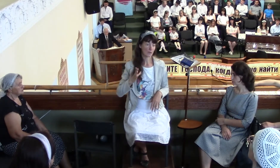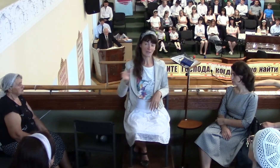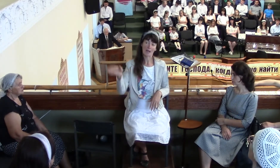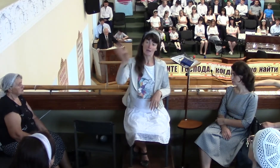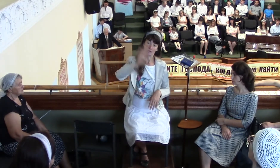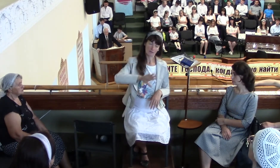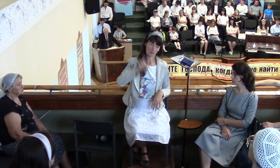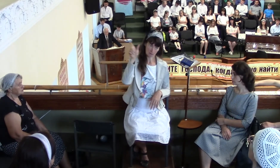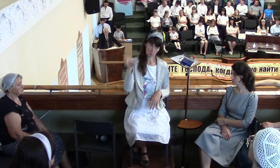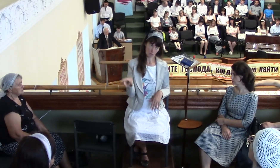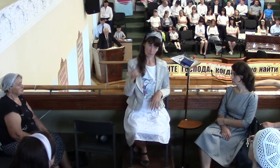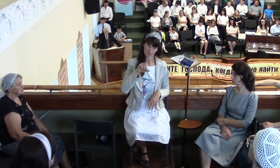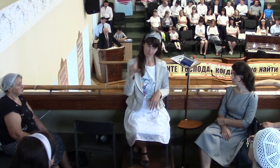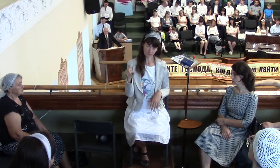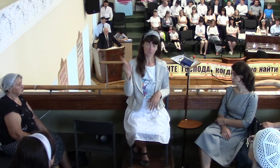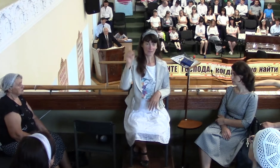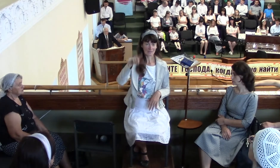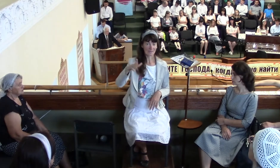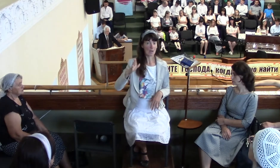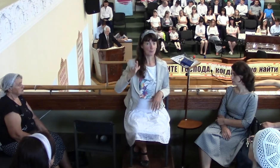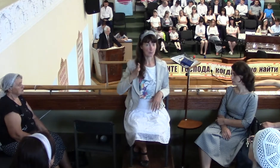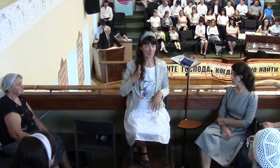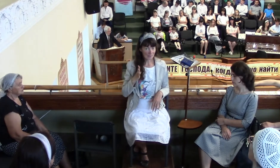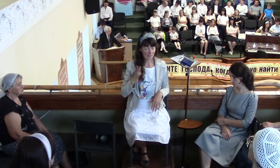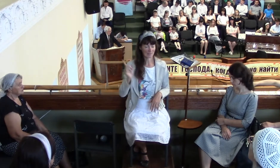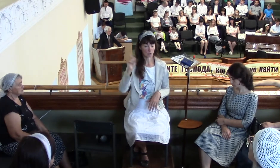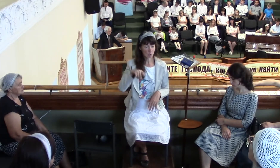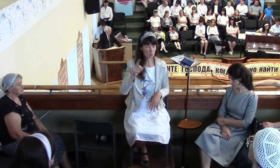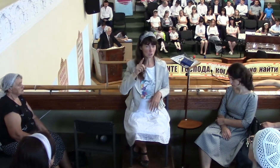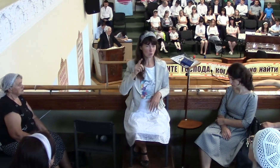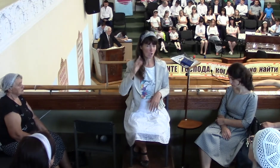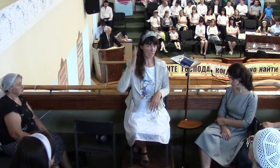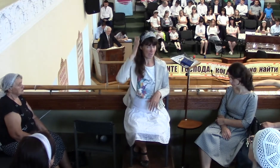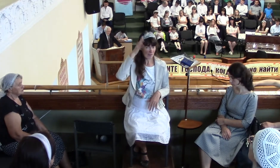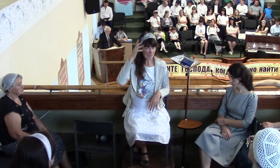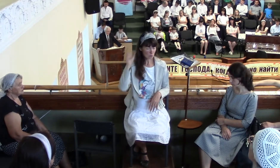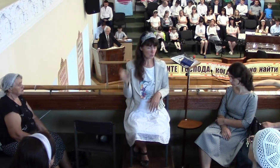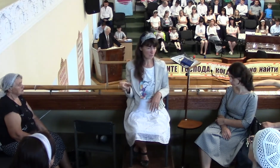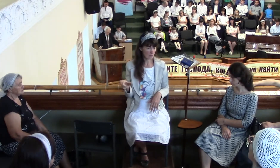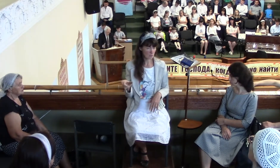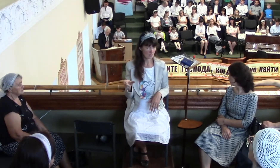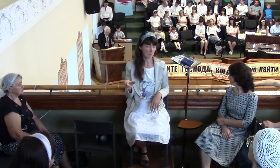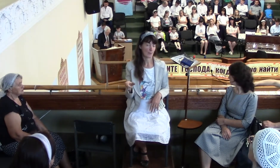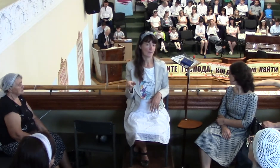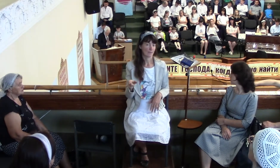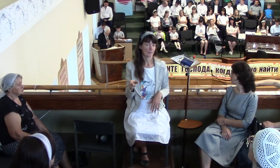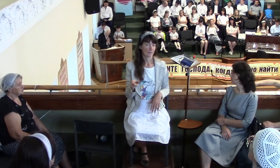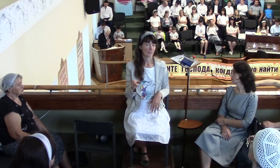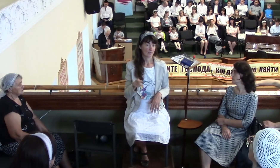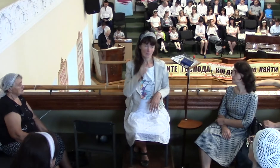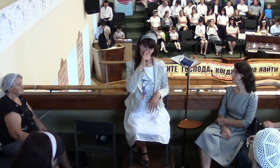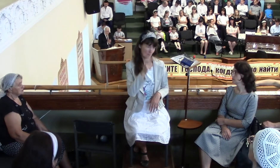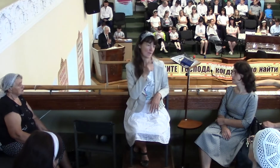произошло то, что разум не вмещает. Всякий раз, когда я читаю